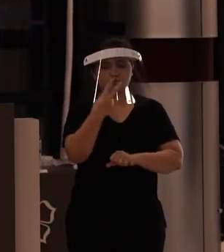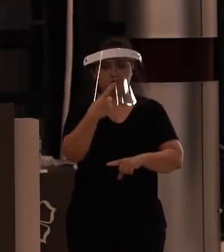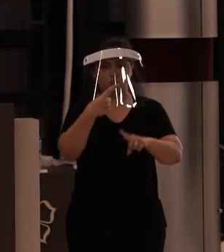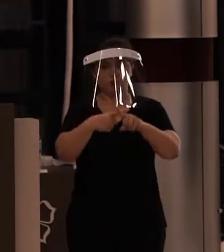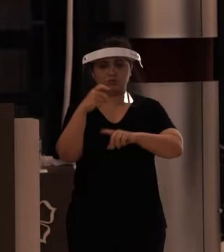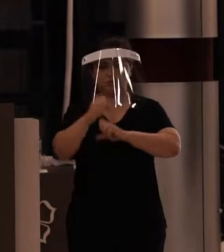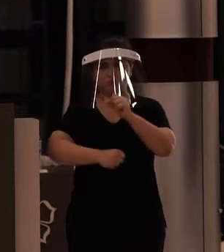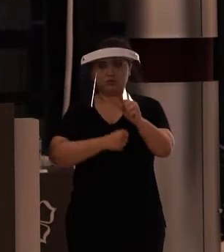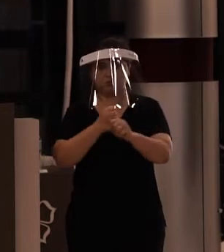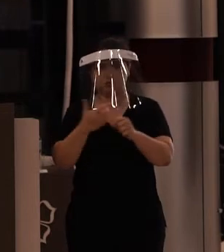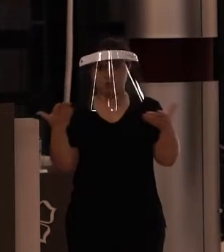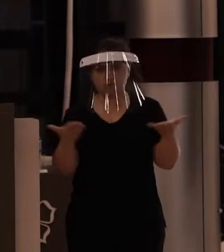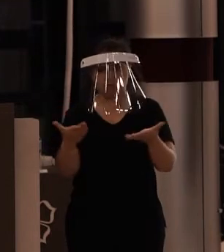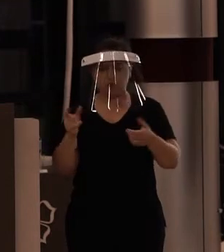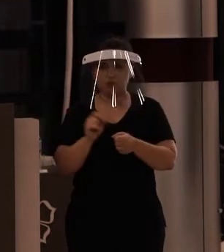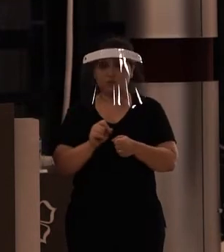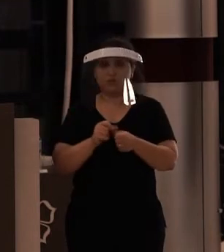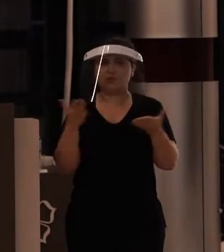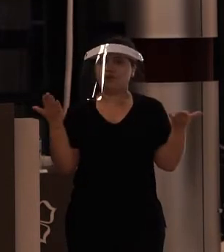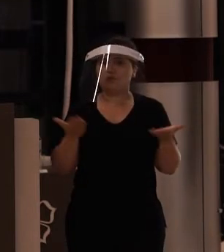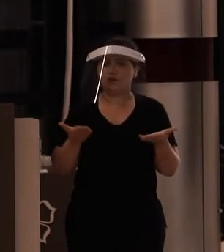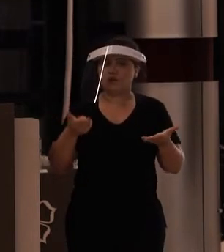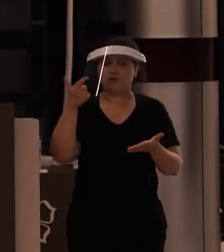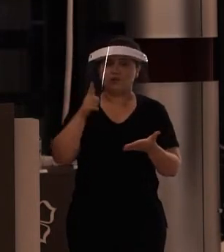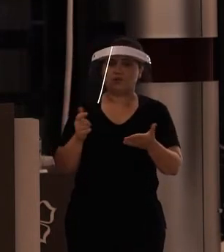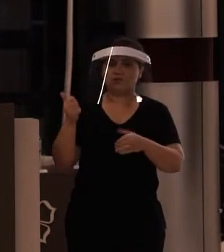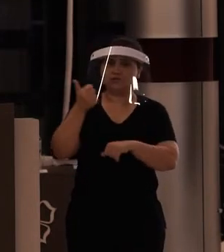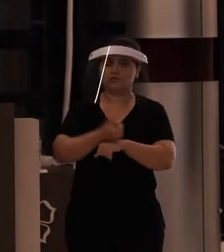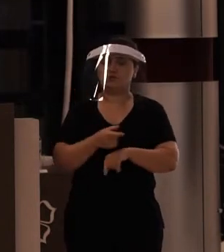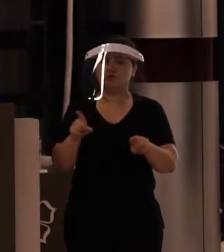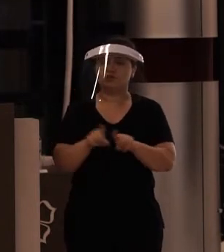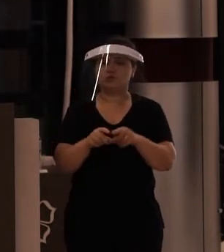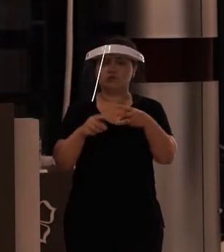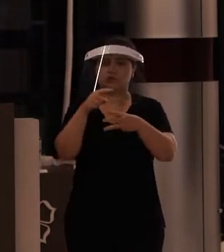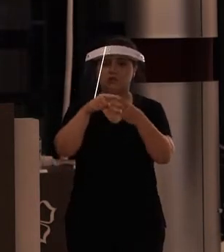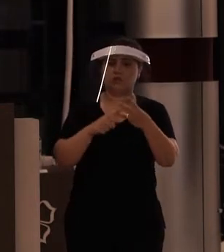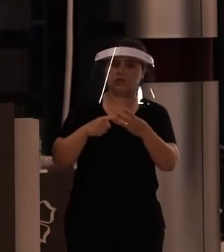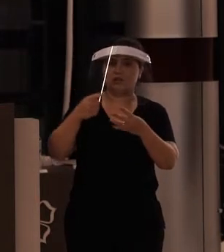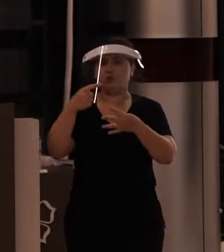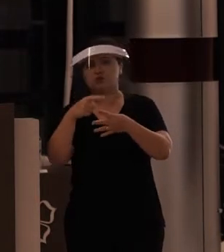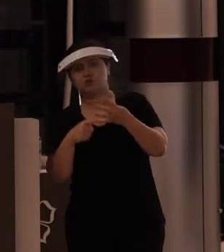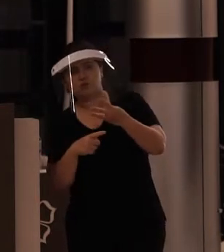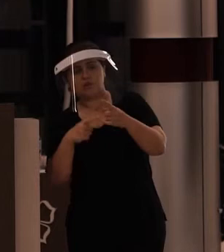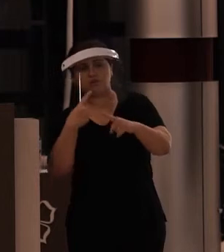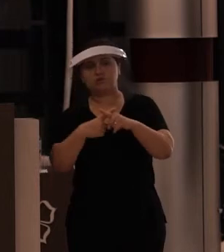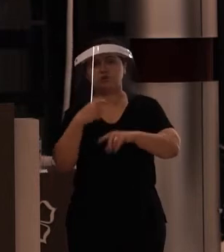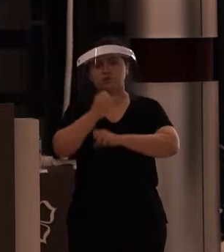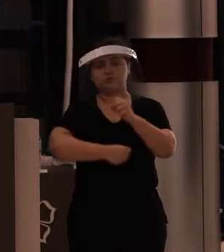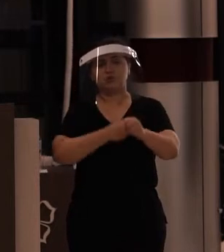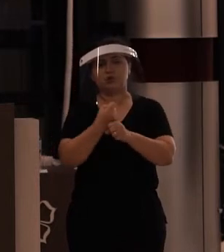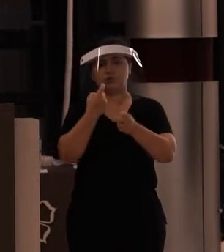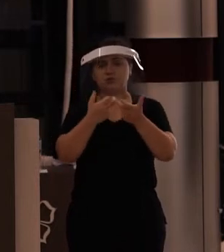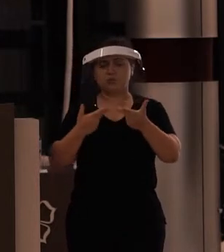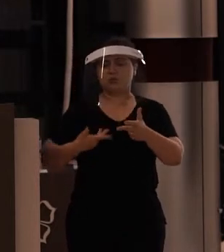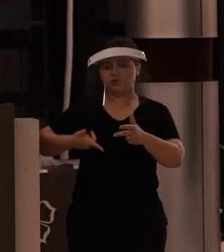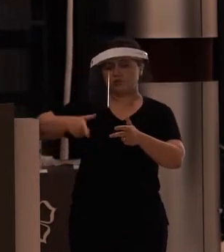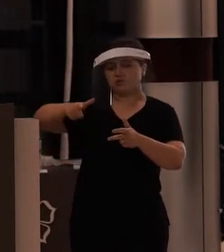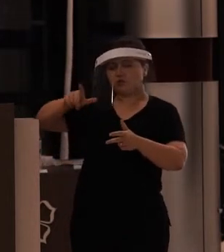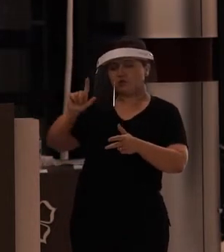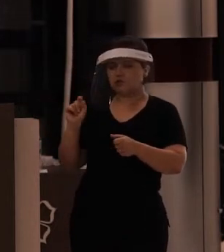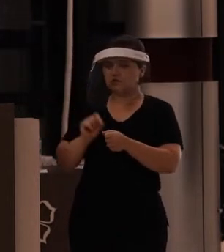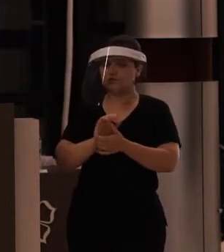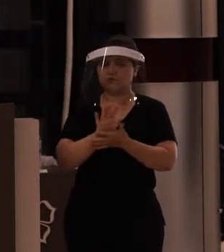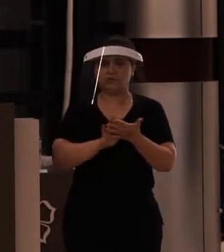por ano. Agora, a gente já consegue passar para pelo menos 3 ou 4 vezes no ano. E uma coisa que não era feita antes, que os